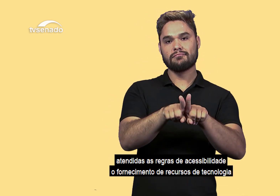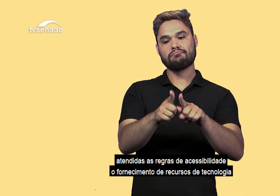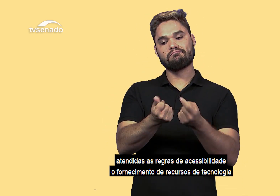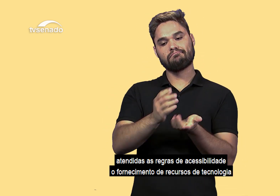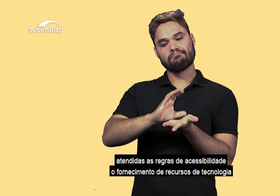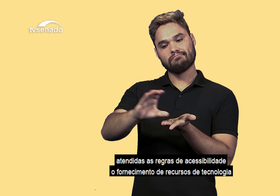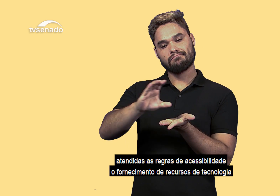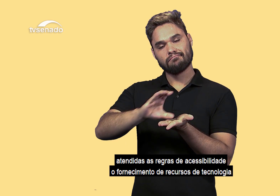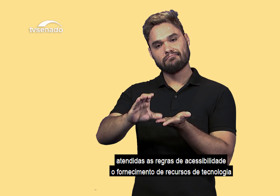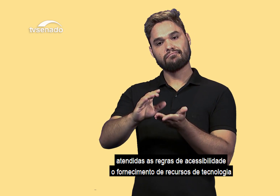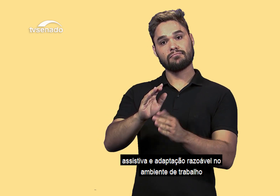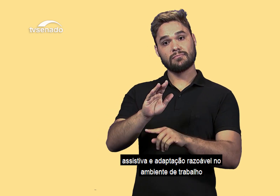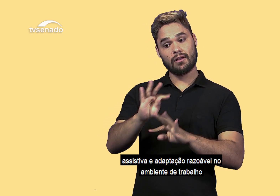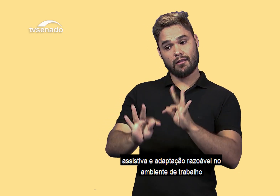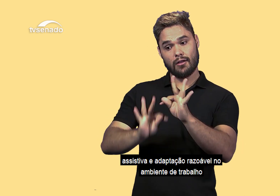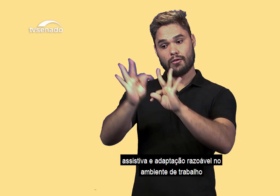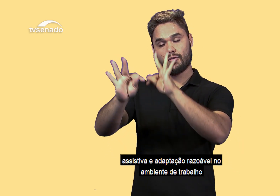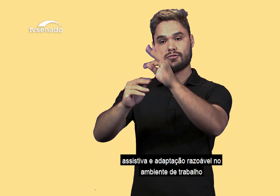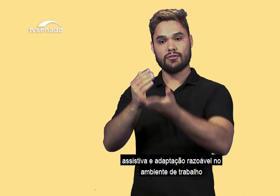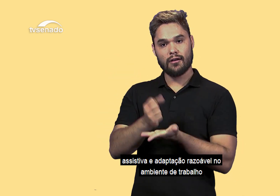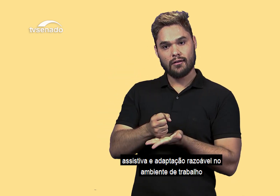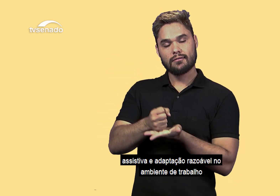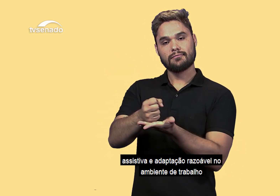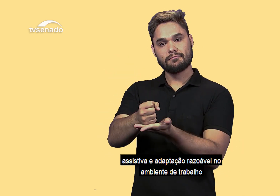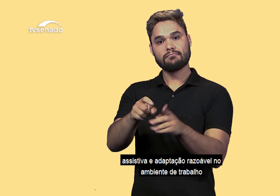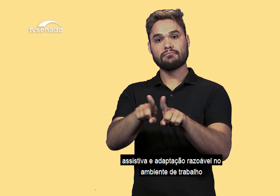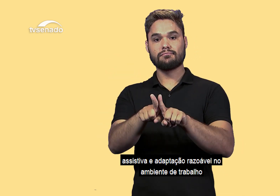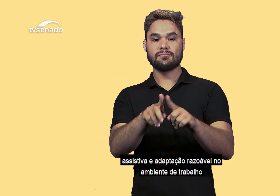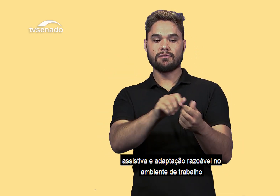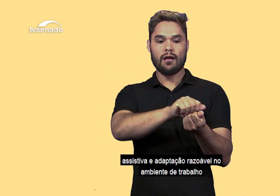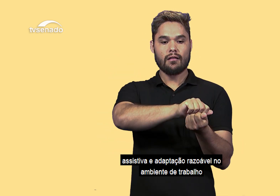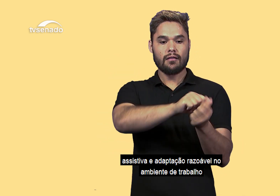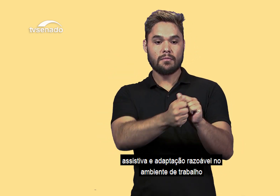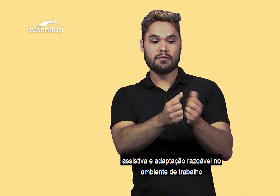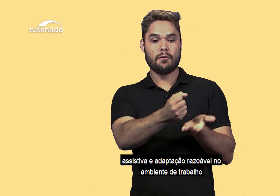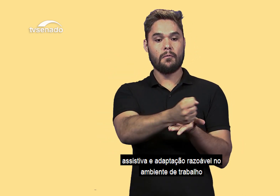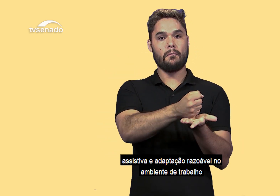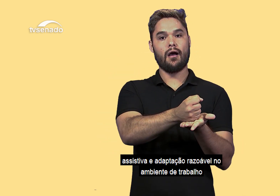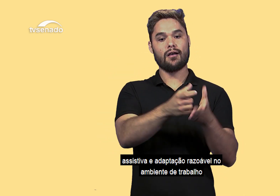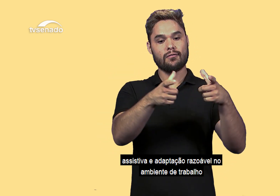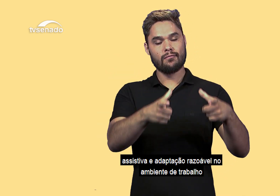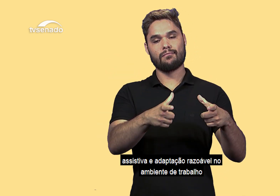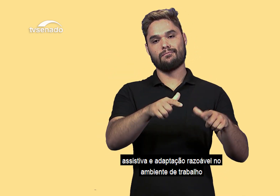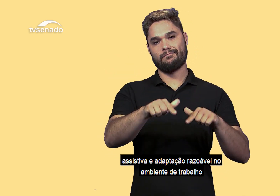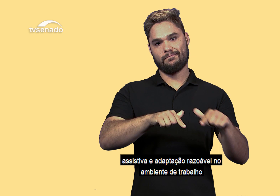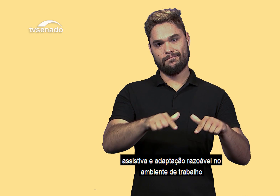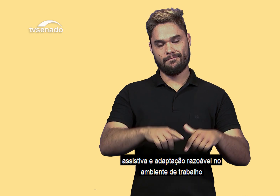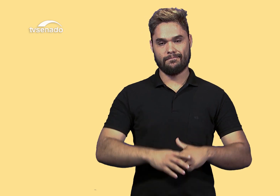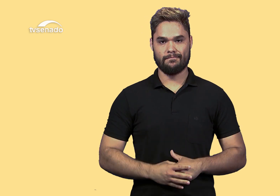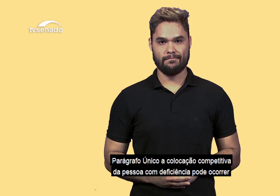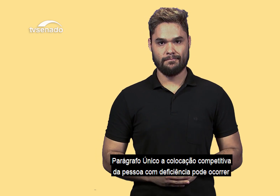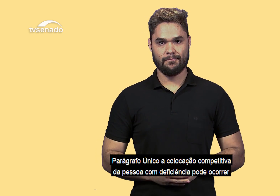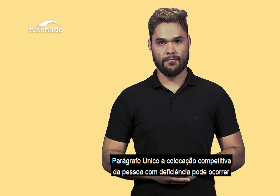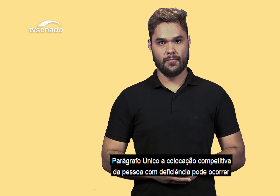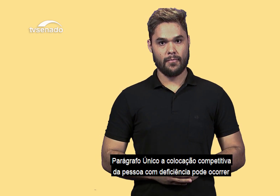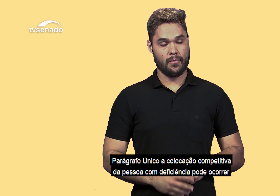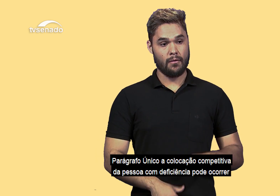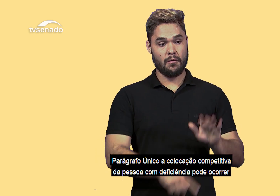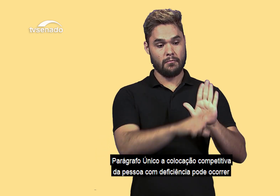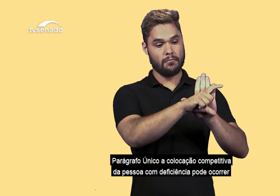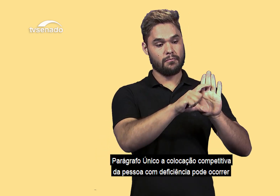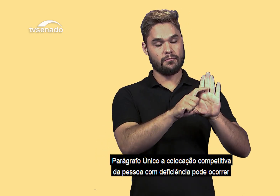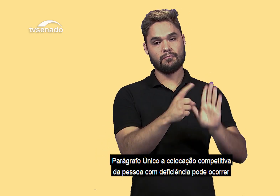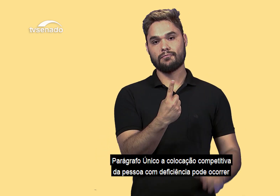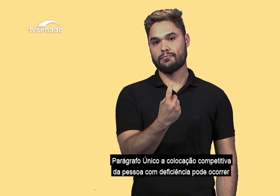de recursos de tecnologia assistiva e adaptação razoável no ambiente de trabalho. Parágrafo